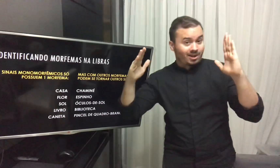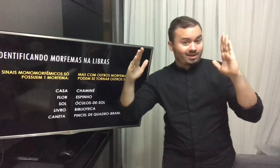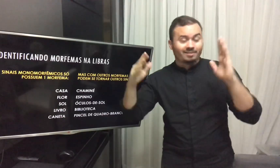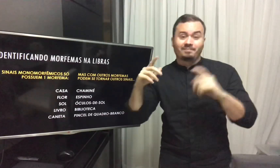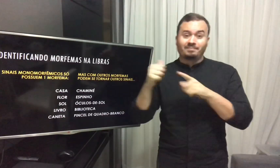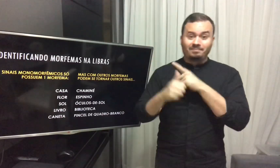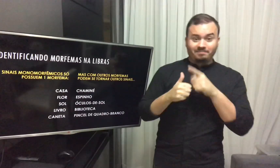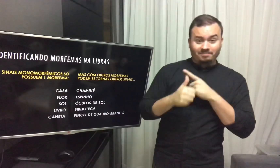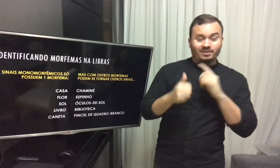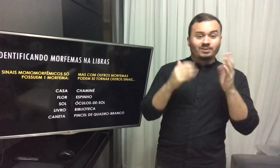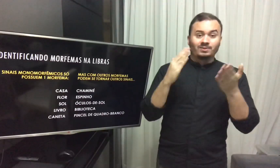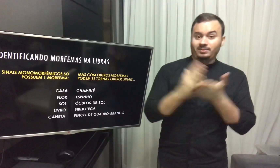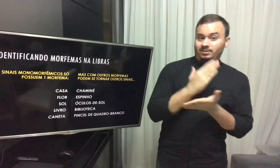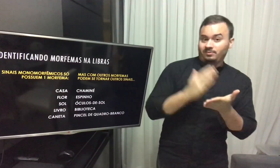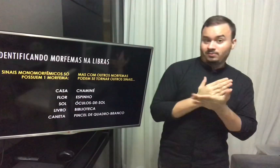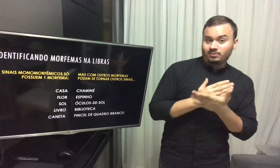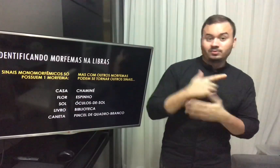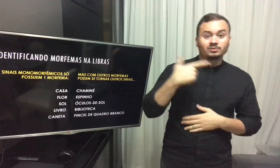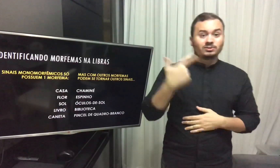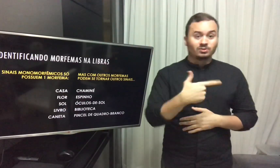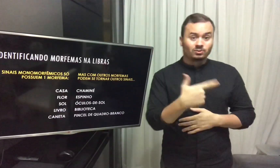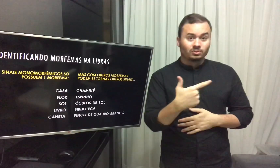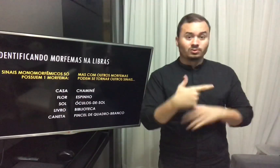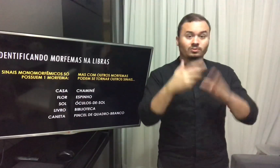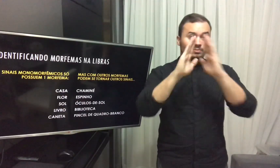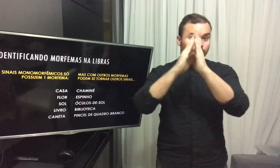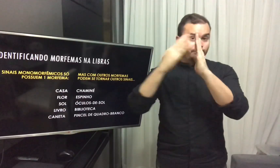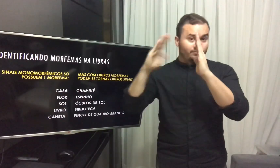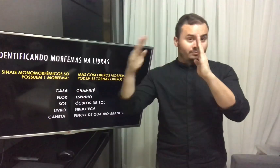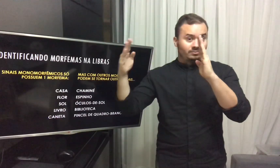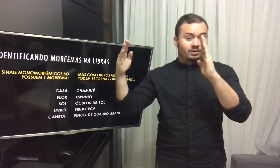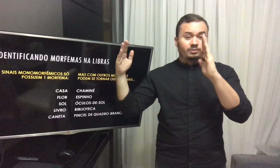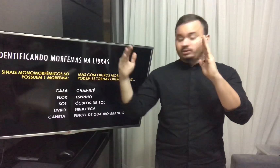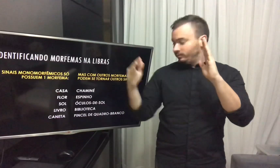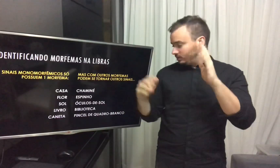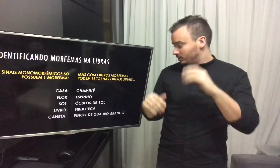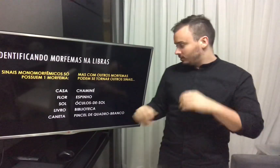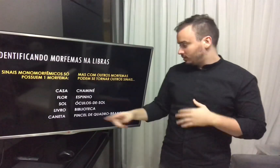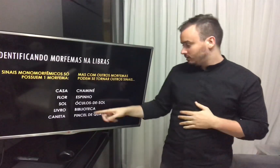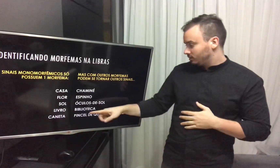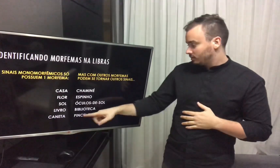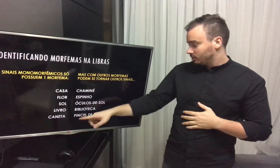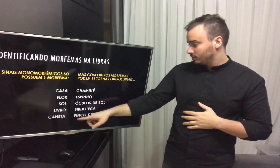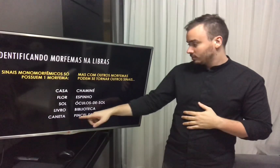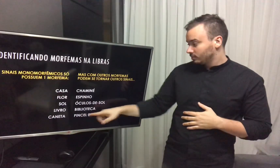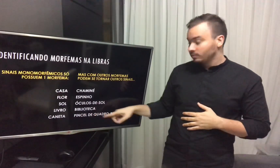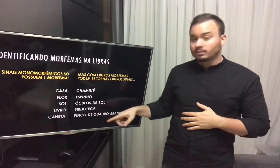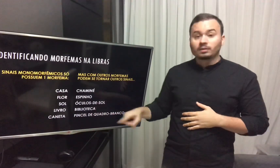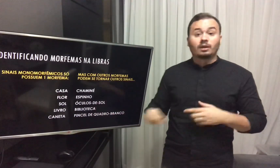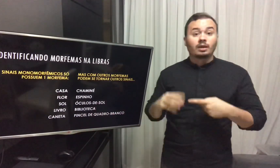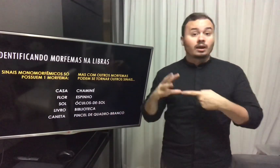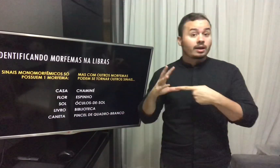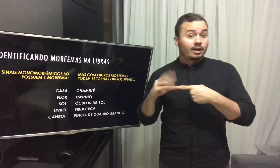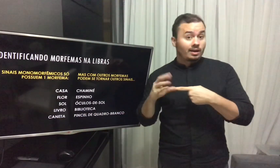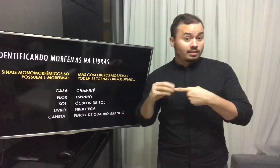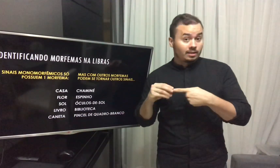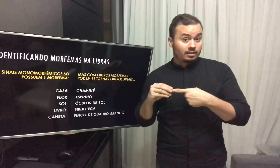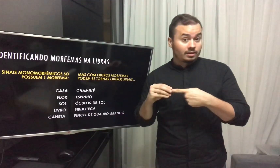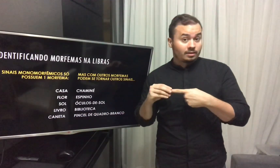Ou biblioteca, primeiro eu faço o sinal de livro, segundo eu faço esse sinal que remete à biblioteca. Também